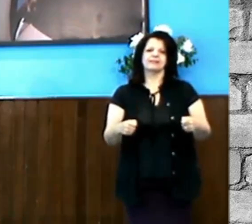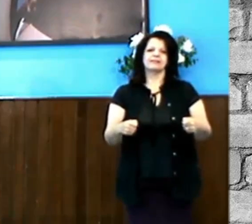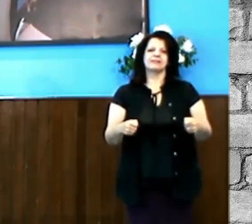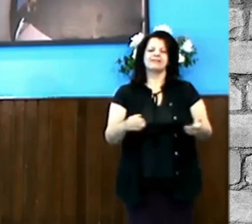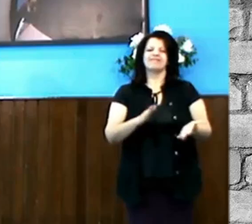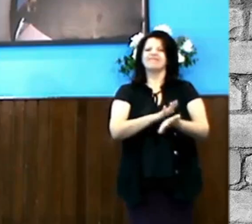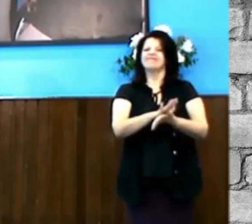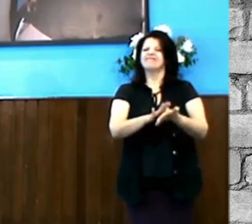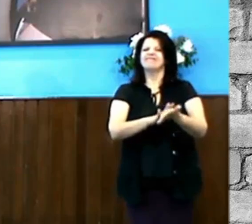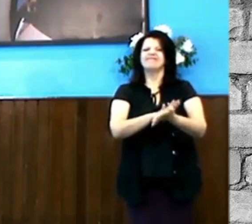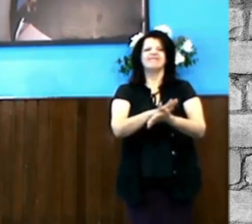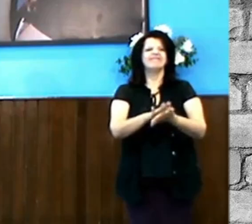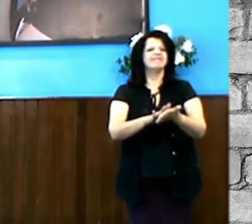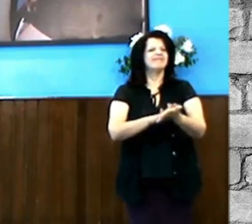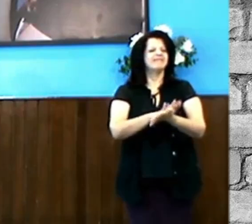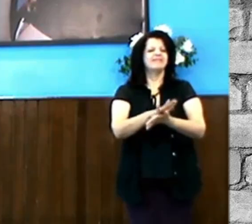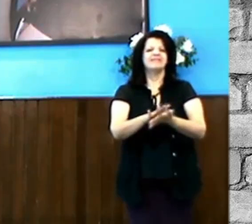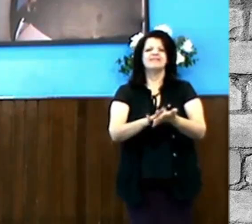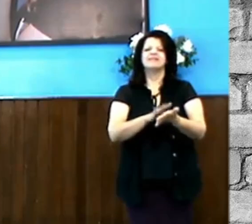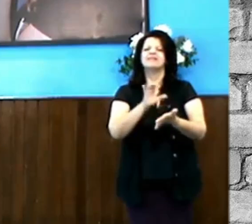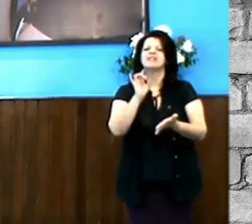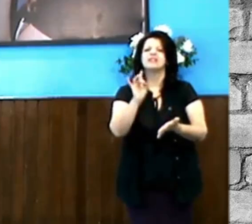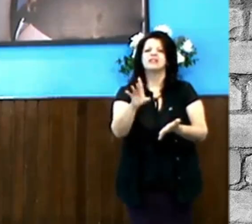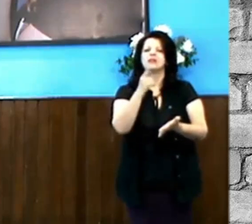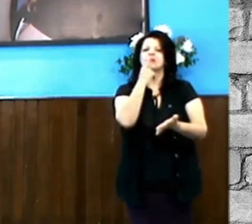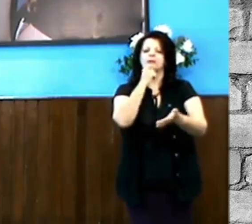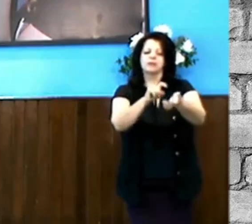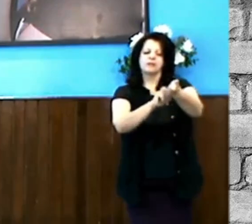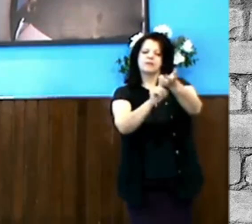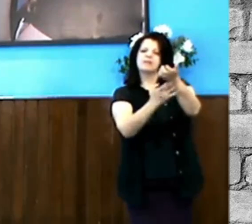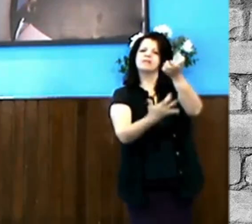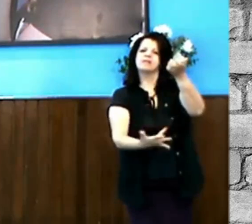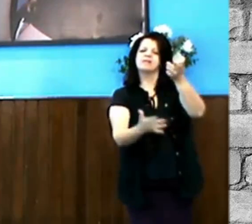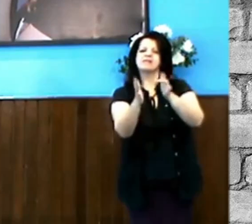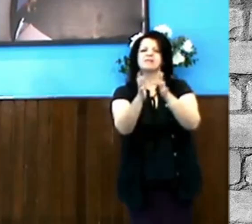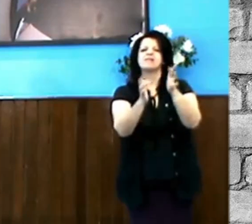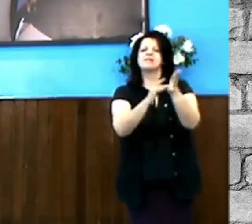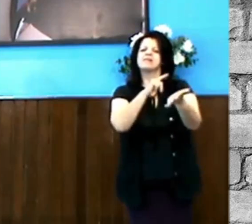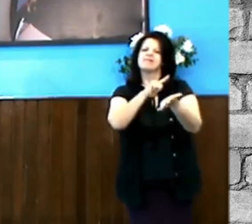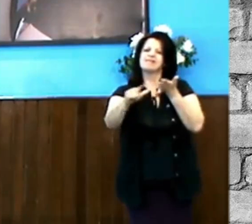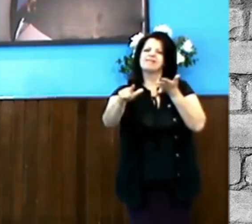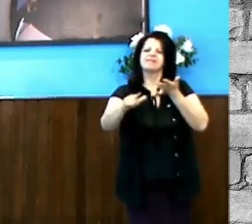de nenhum outro suporte a não ser o sangue de Jesus para a purificação.